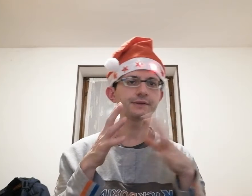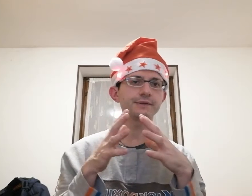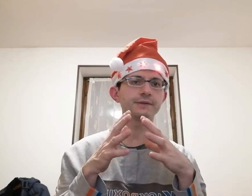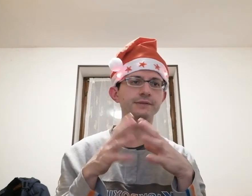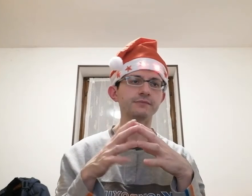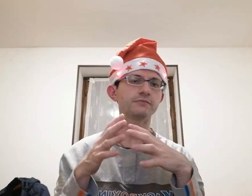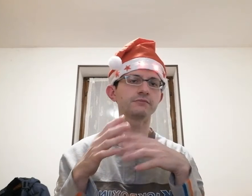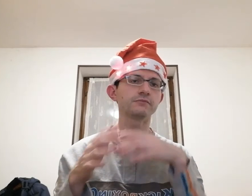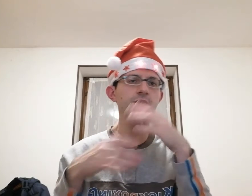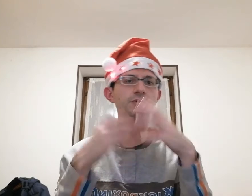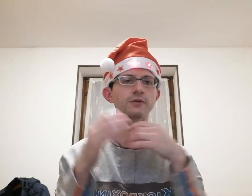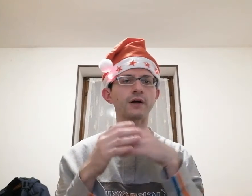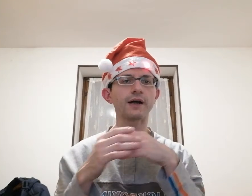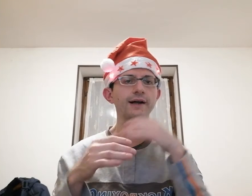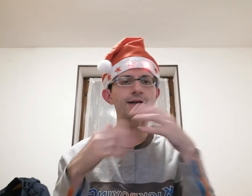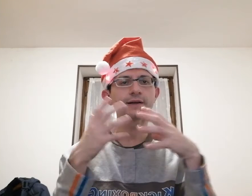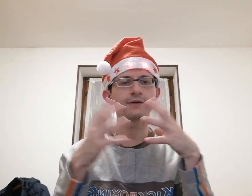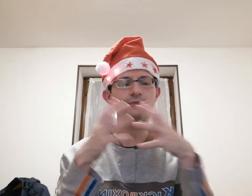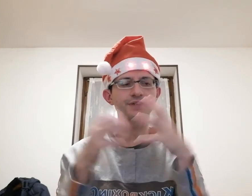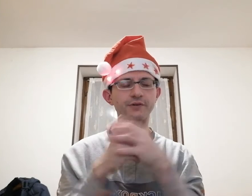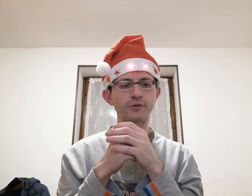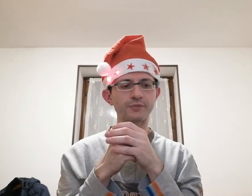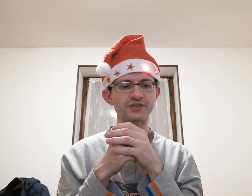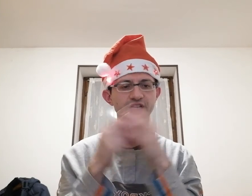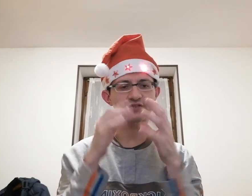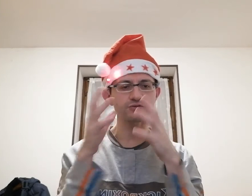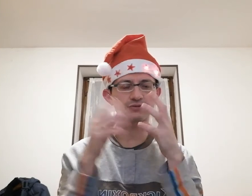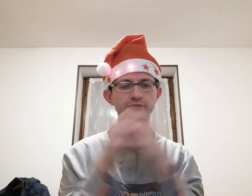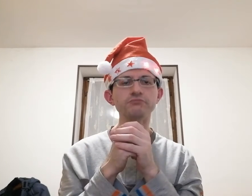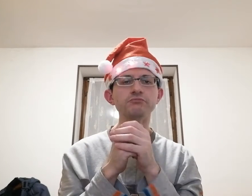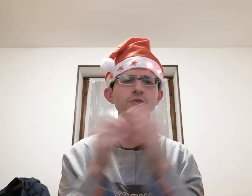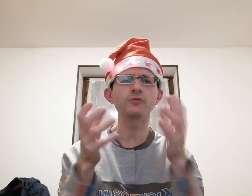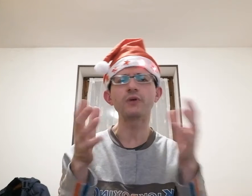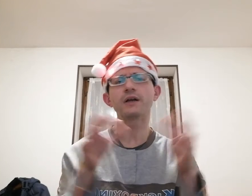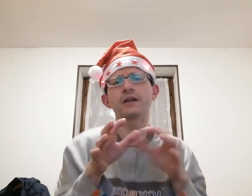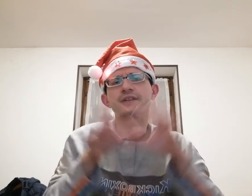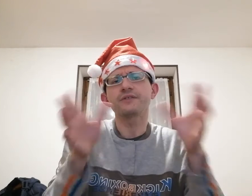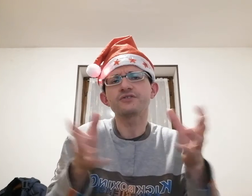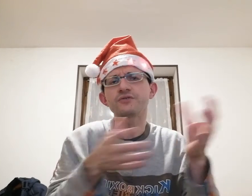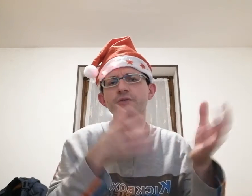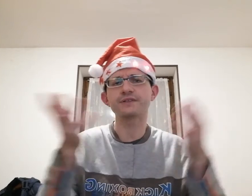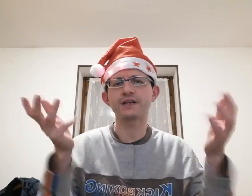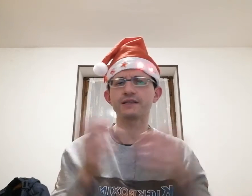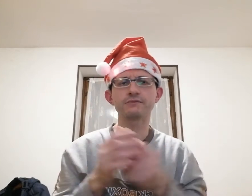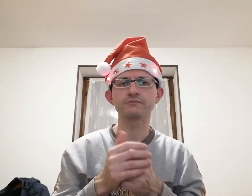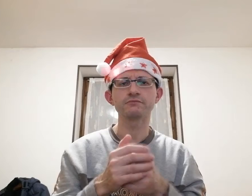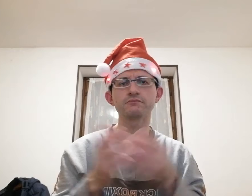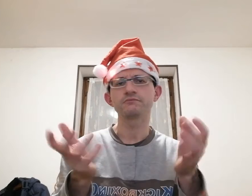quindi devo finire un po' il mixaggio, comunque le canzoni ci sono, mixare